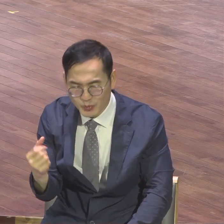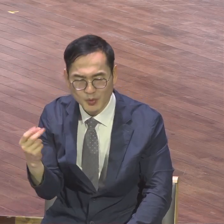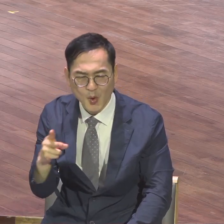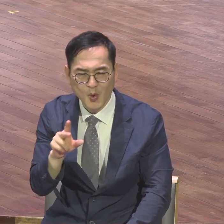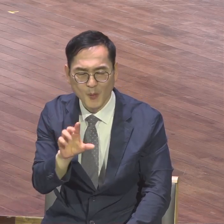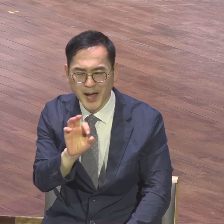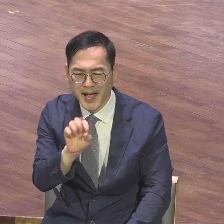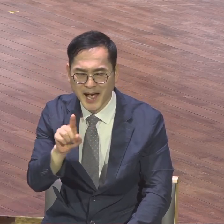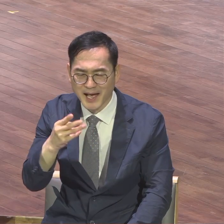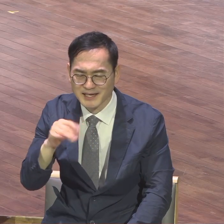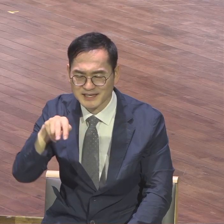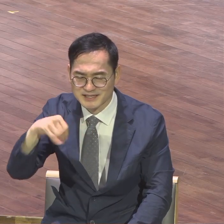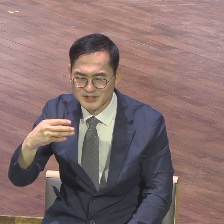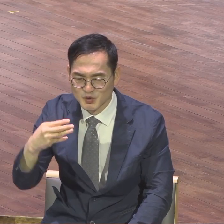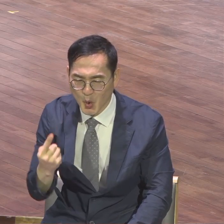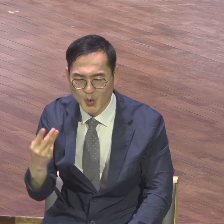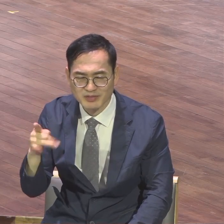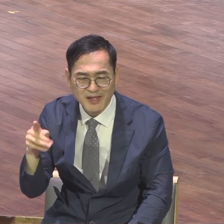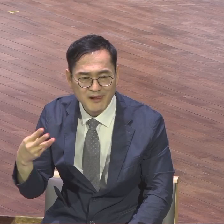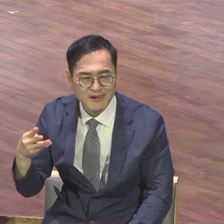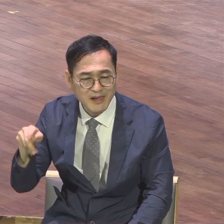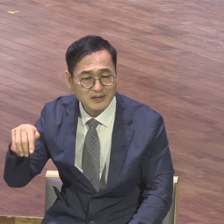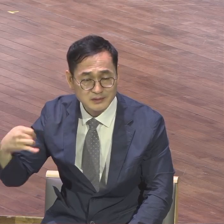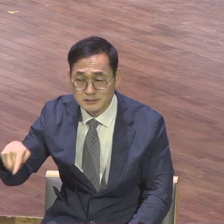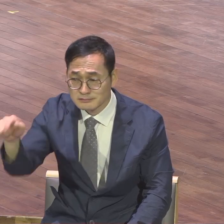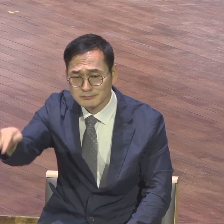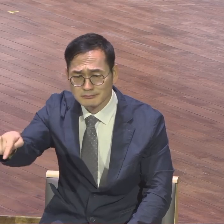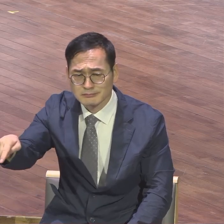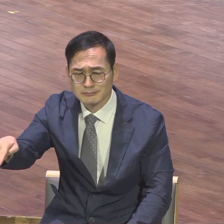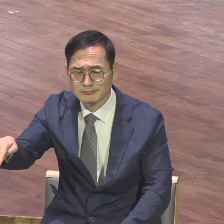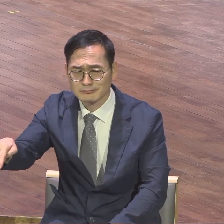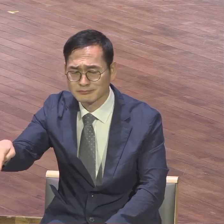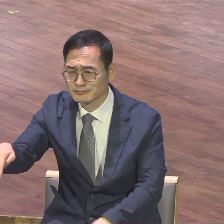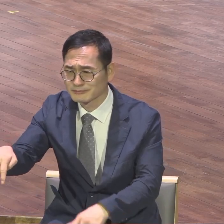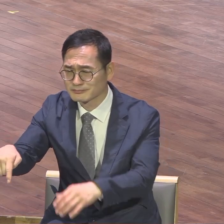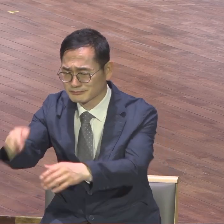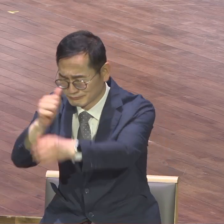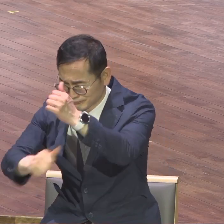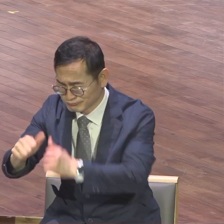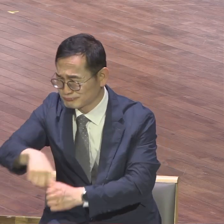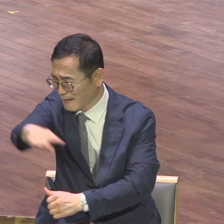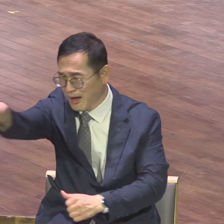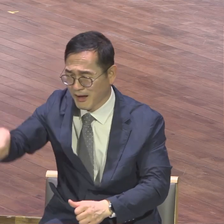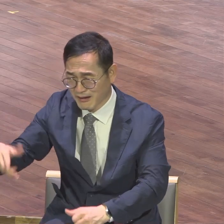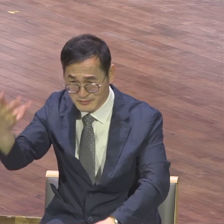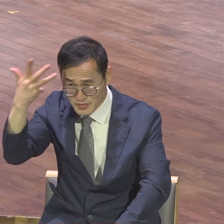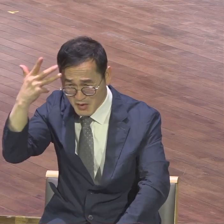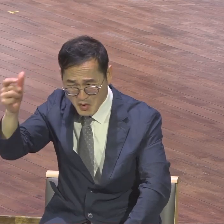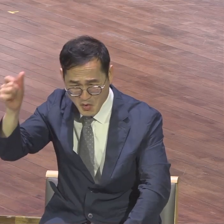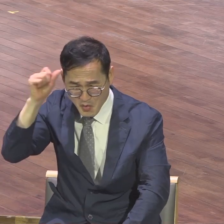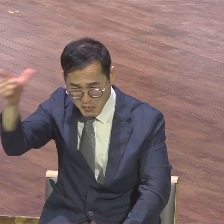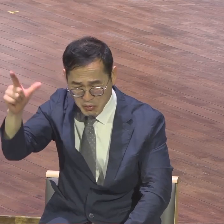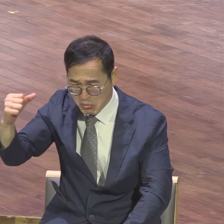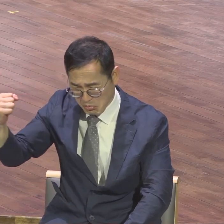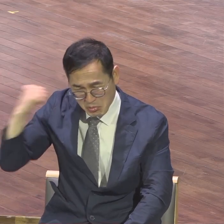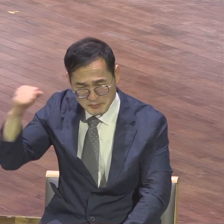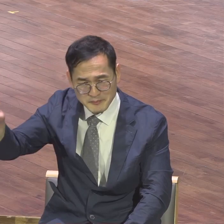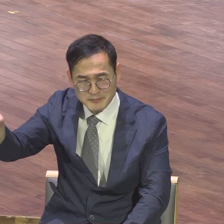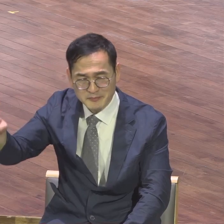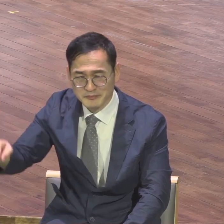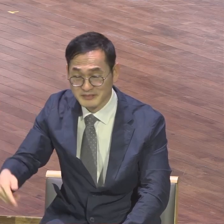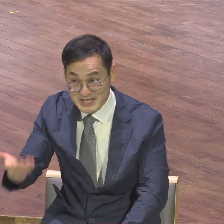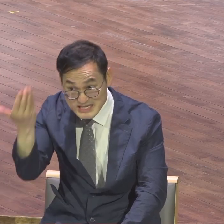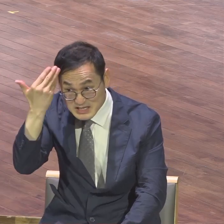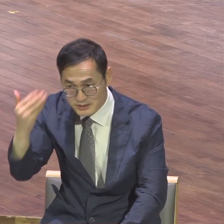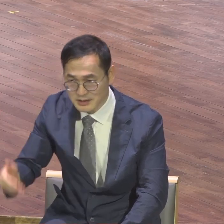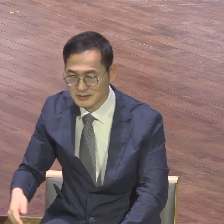그 이 그리스 아테네 출신들이란 말이에요. 세계적인 철학자다 여기 출신이란 말이에요. 이 사람들이 뭐 엄청난 지식을 가지고